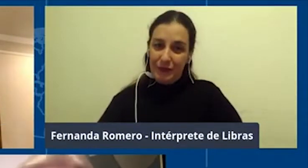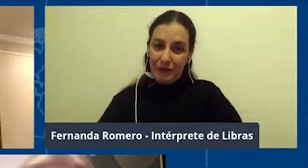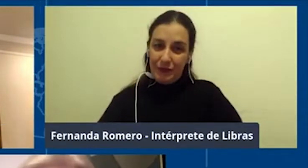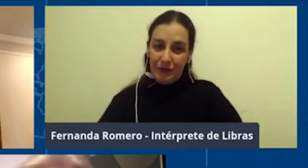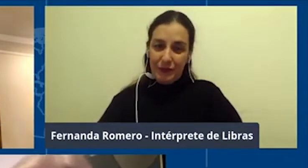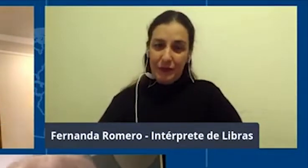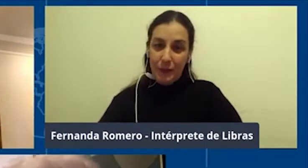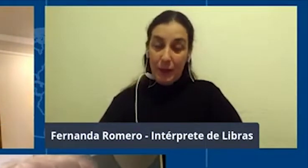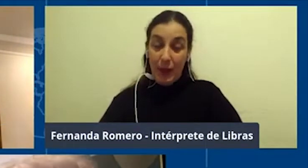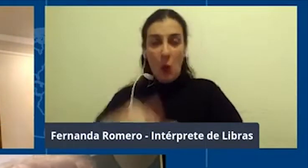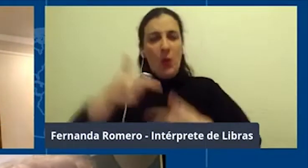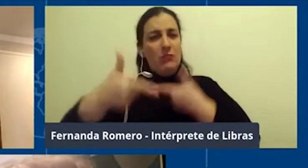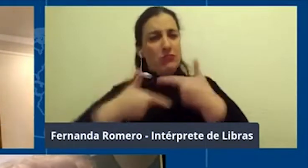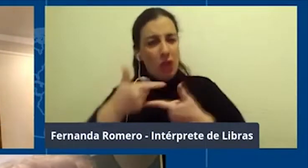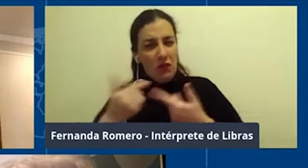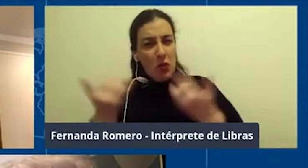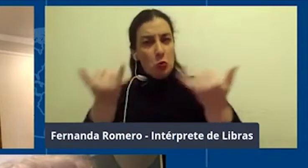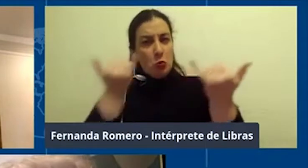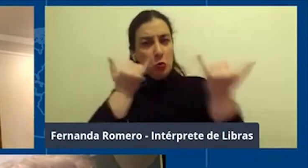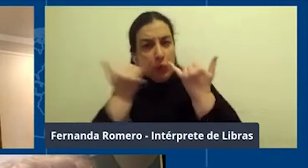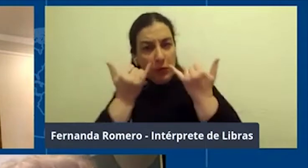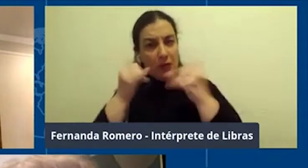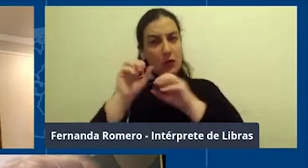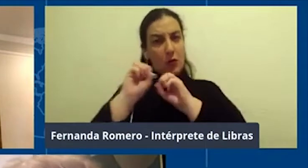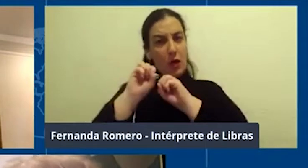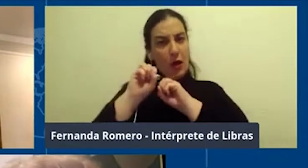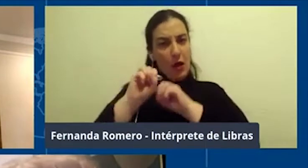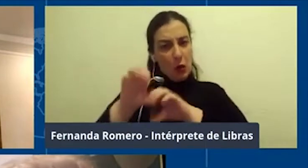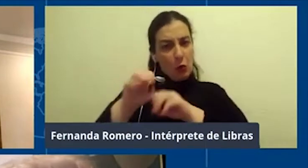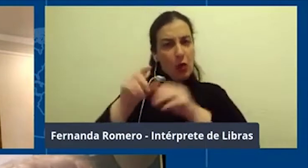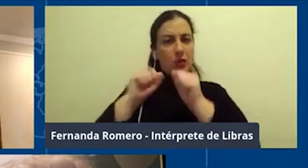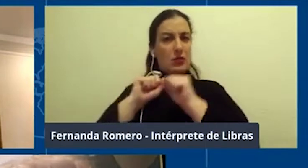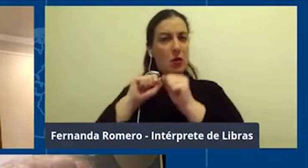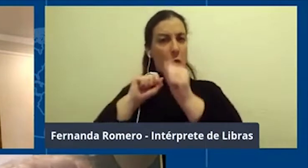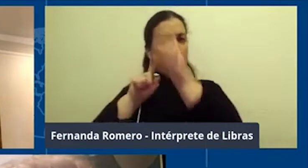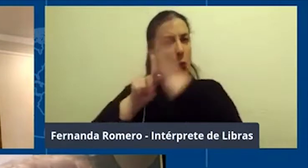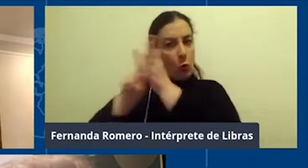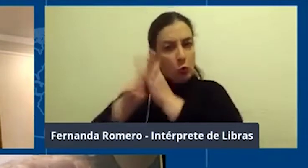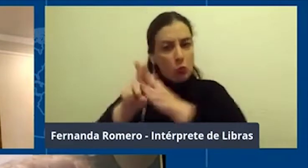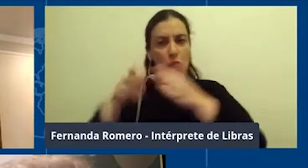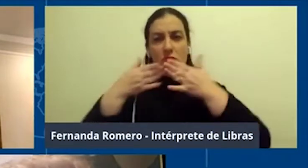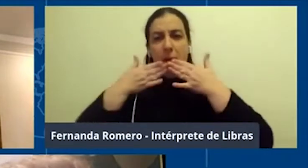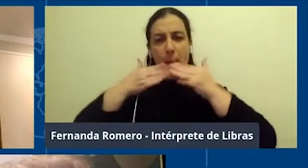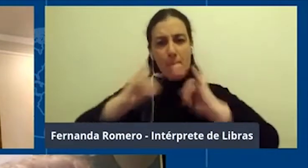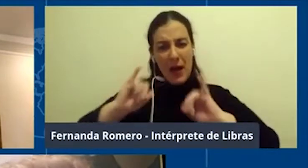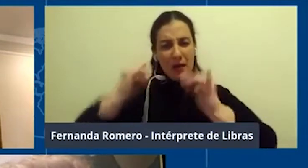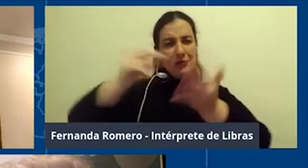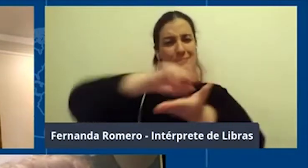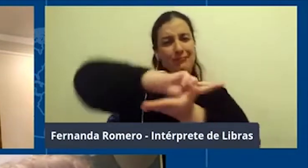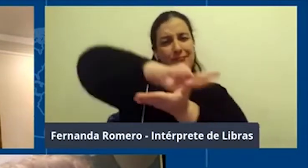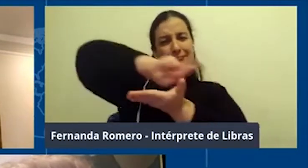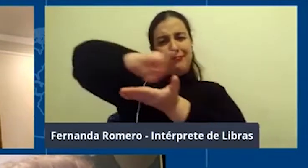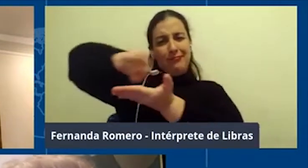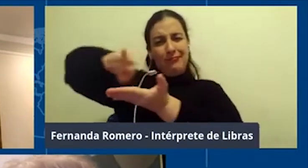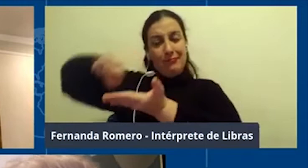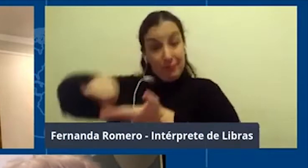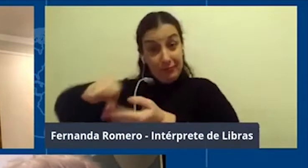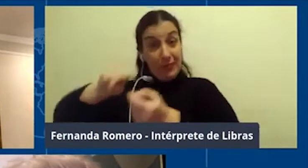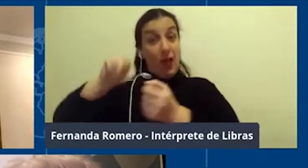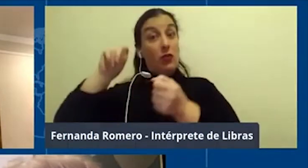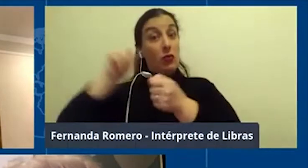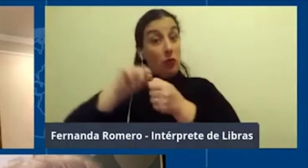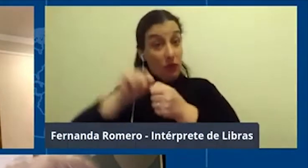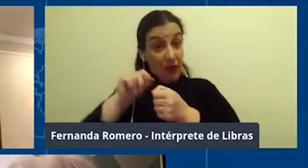Serviços de informação, educação, consultorias, marketing e inúmeros outros que vêm sendo realizados de